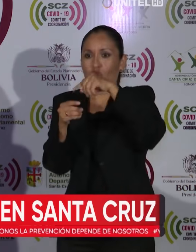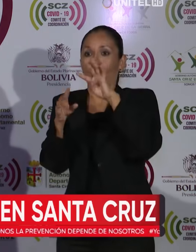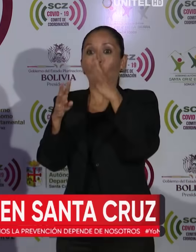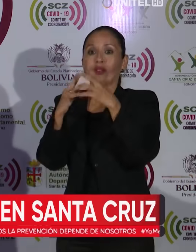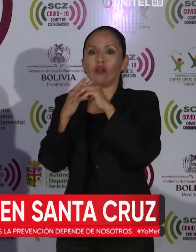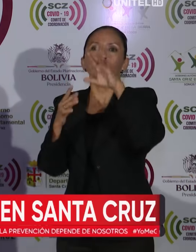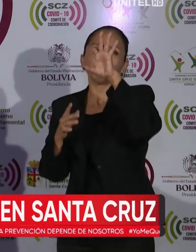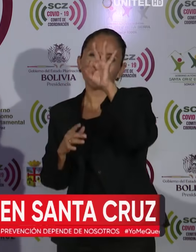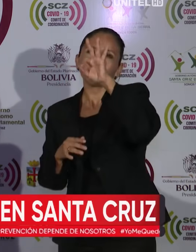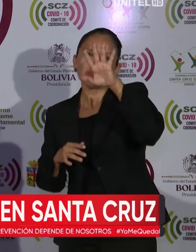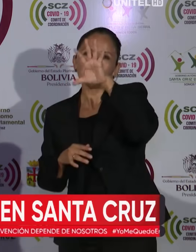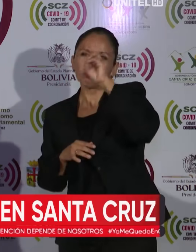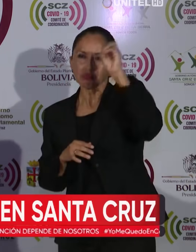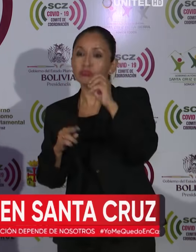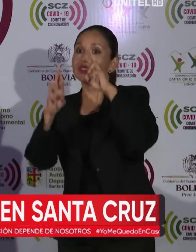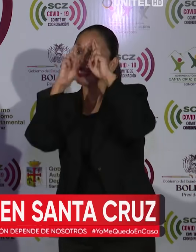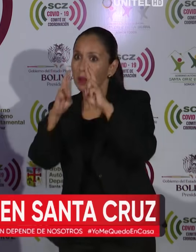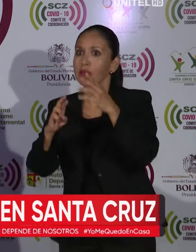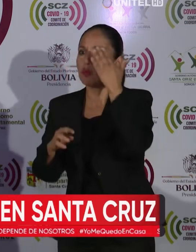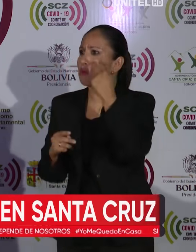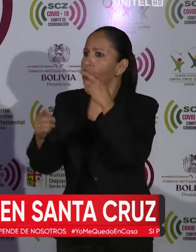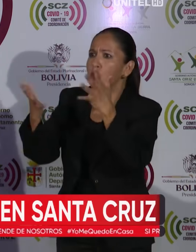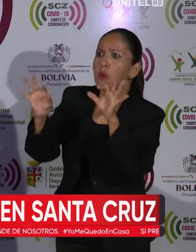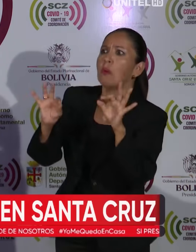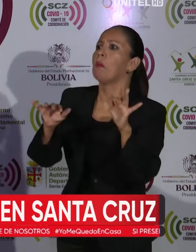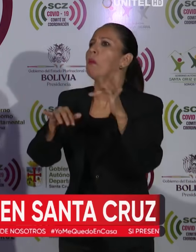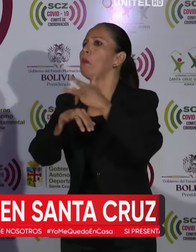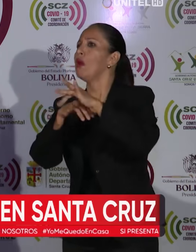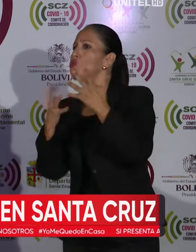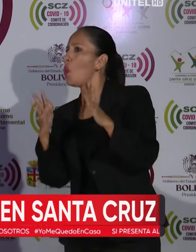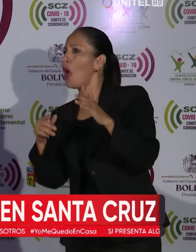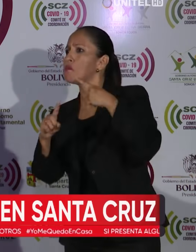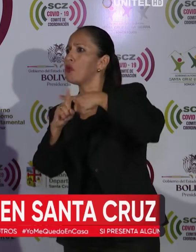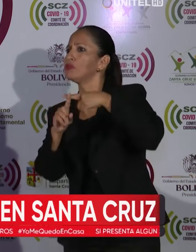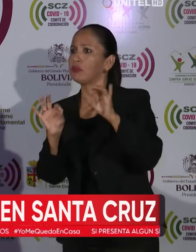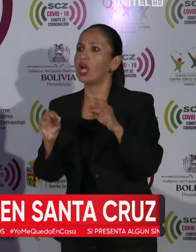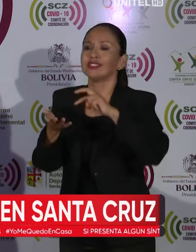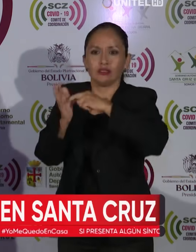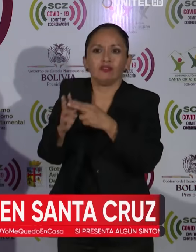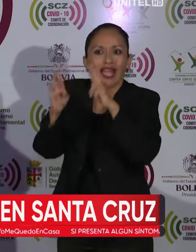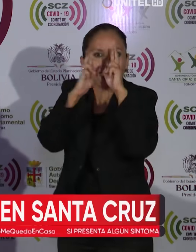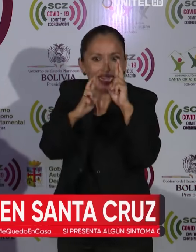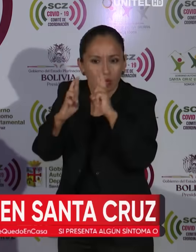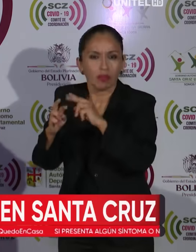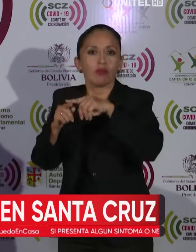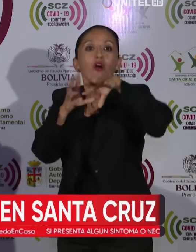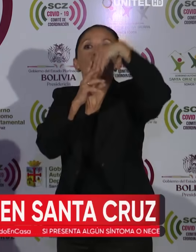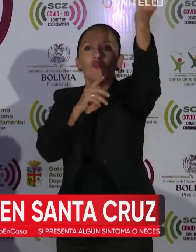95%, porque vemos que no salen casos, no hay positivos en esa área.